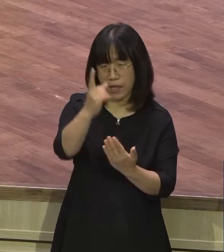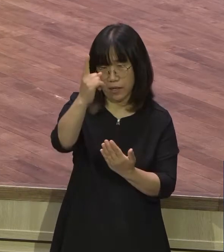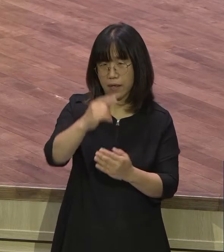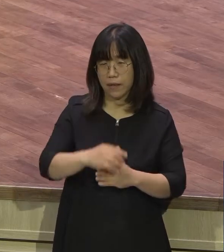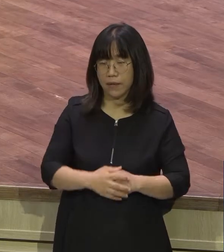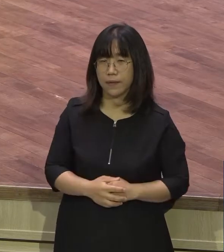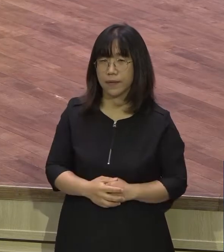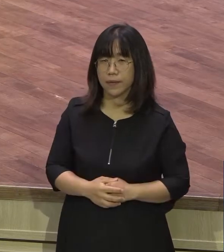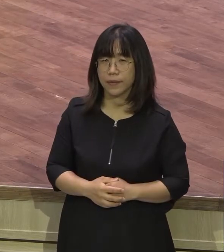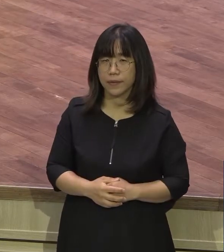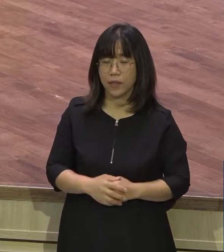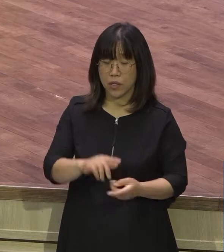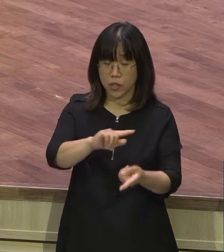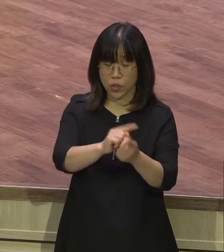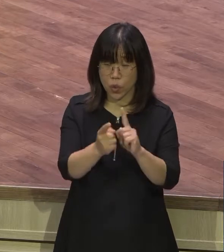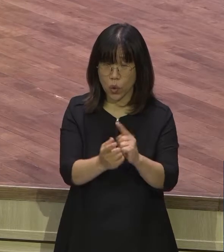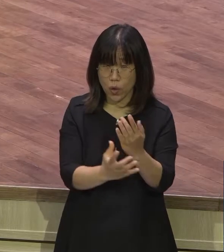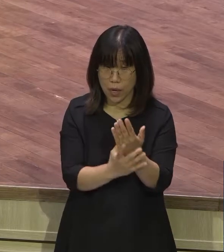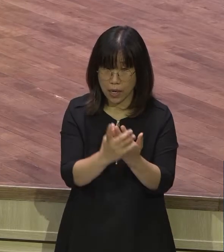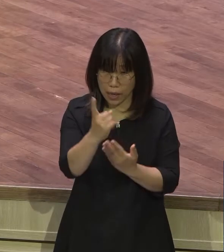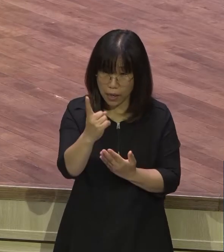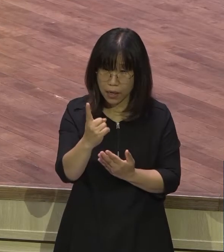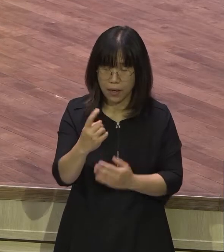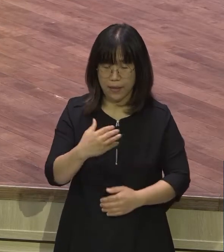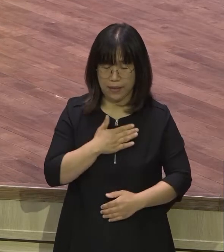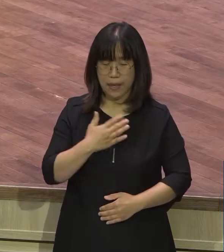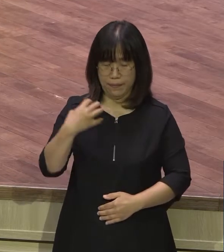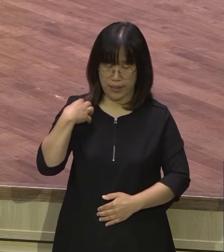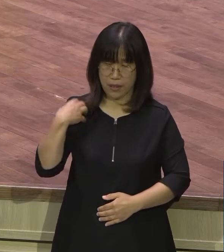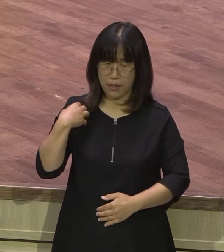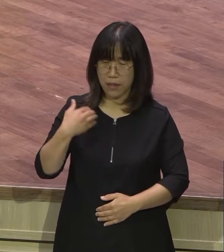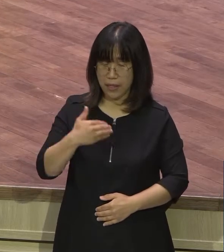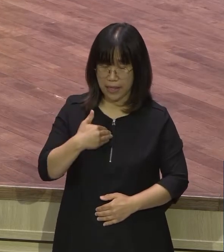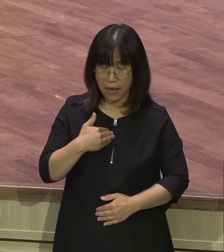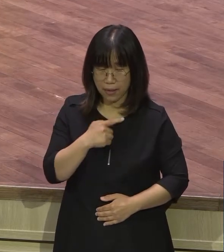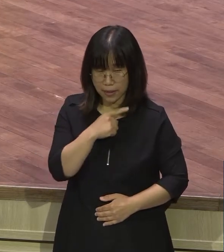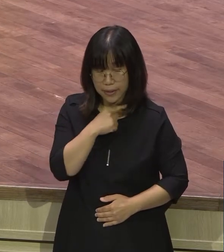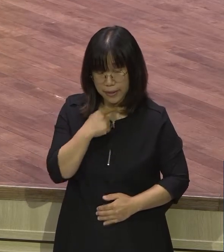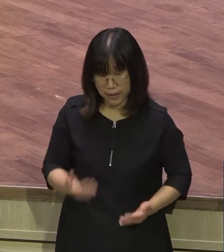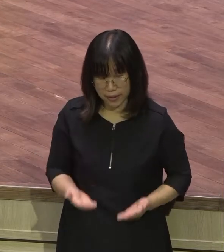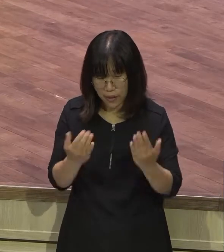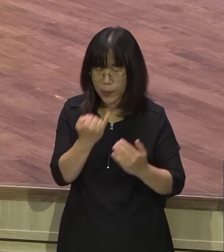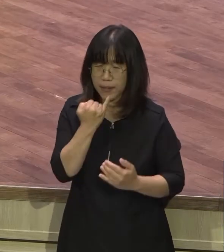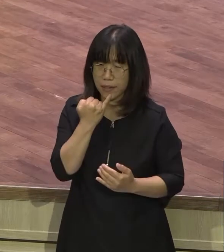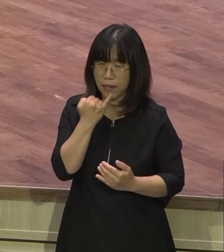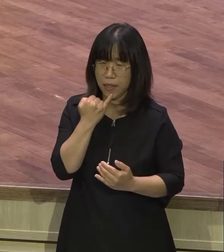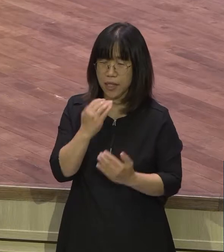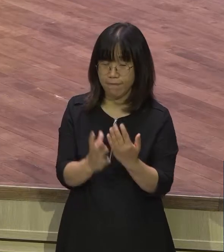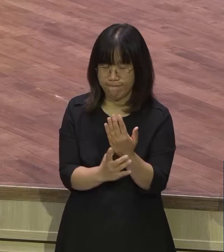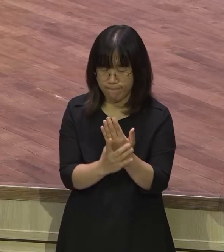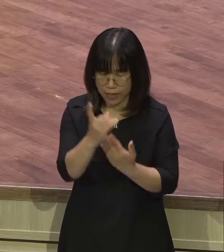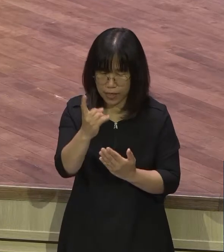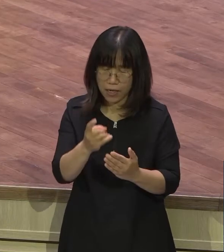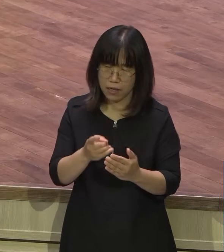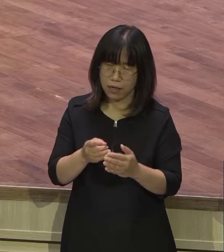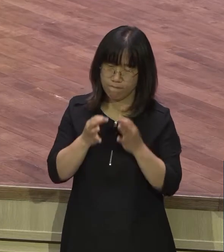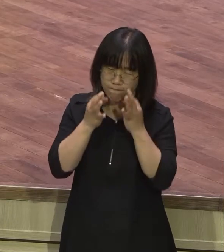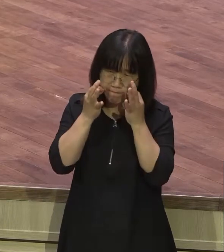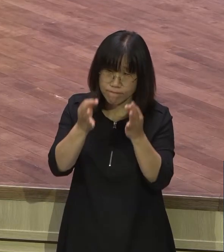하나 되게 하는 일이 내가 피스메이커 하겠다 내가 희생해서 어떻게 하든지 간에 하나 되게 하겠다 영계 모든